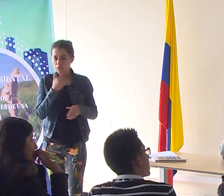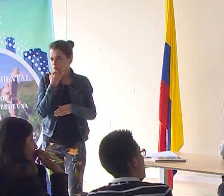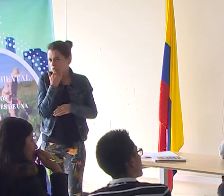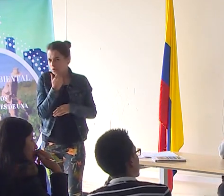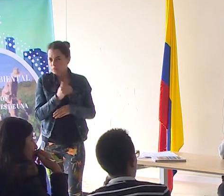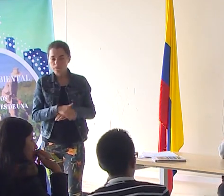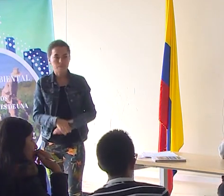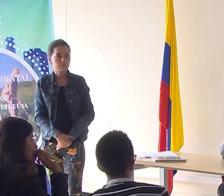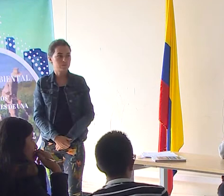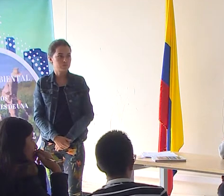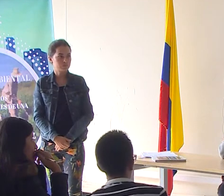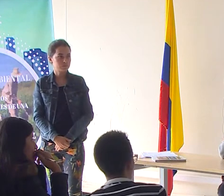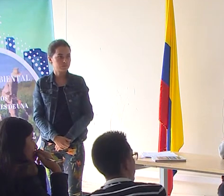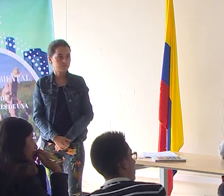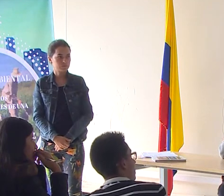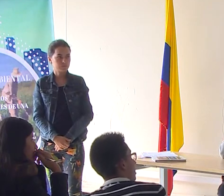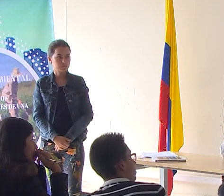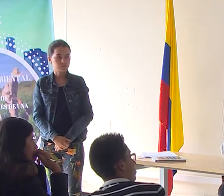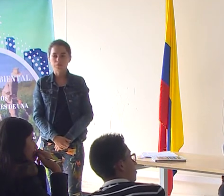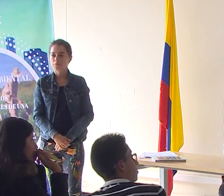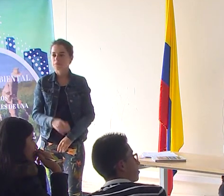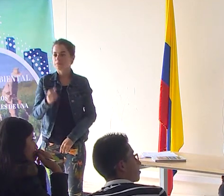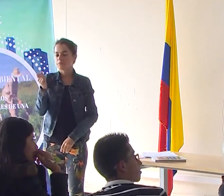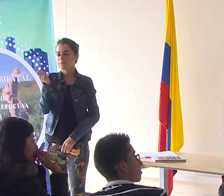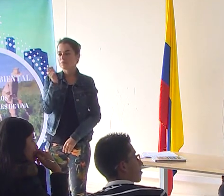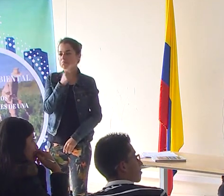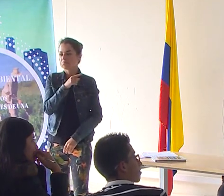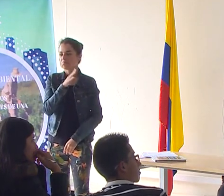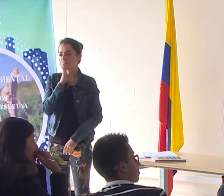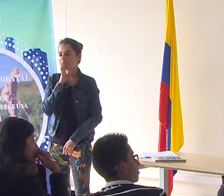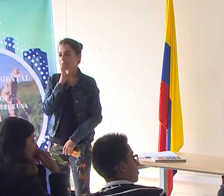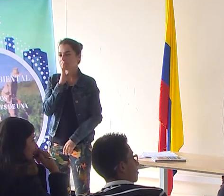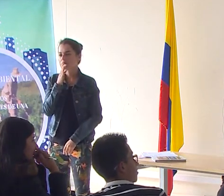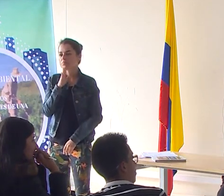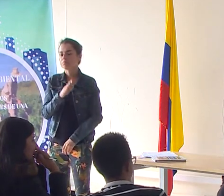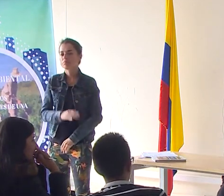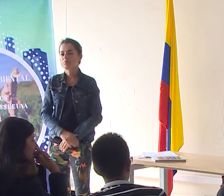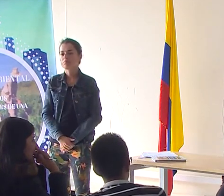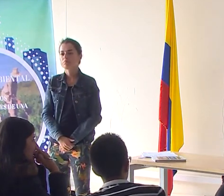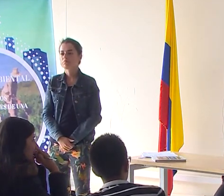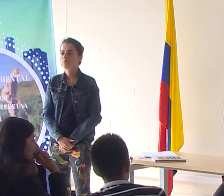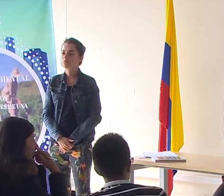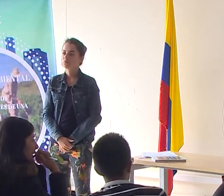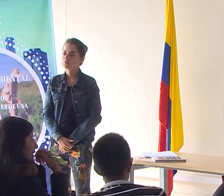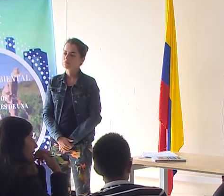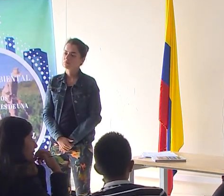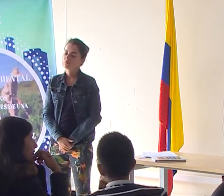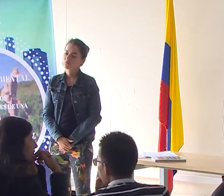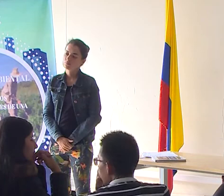bueno hacemos como una ronda de preguntas es decir quién más quiere preguntar algo